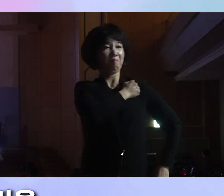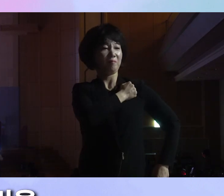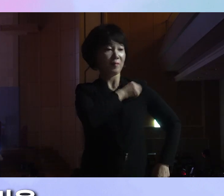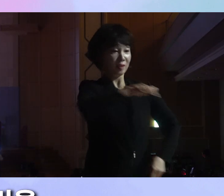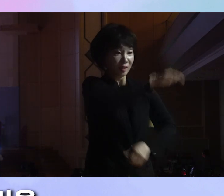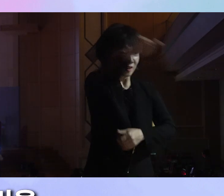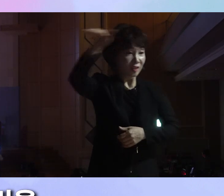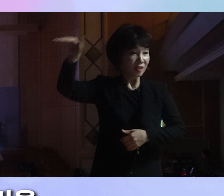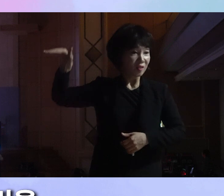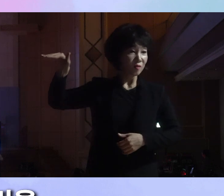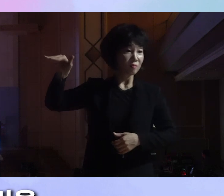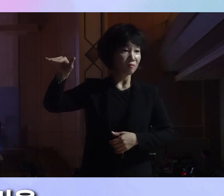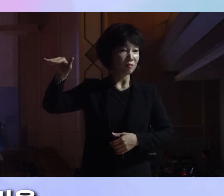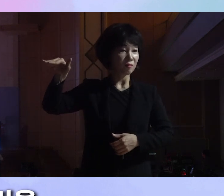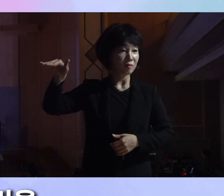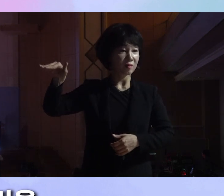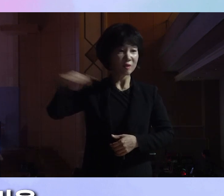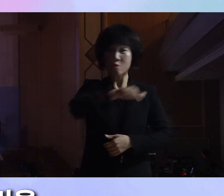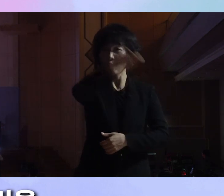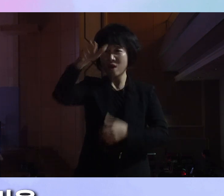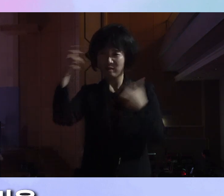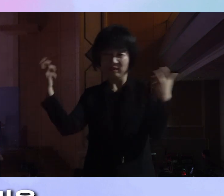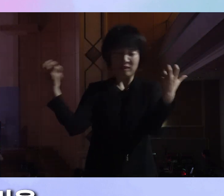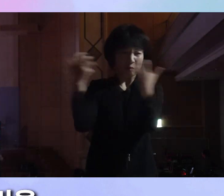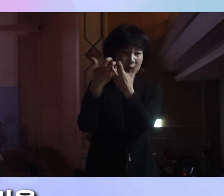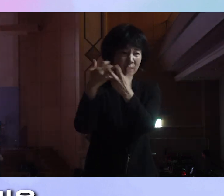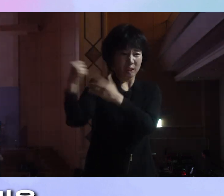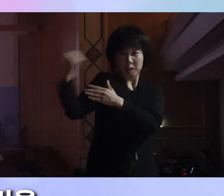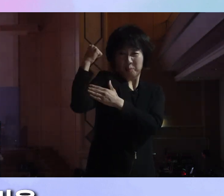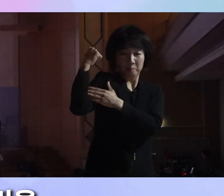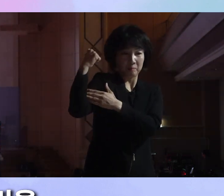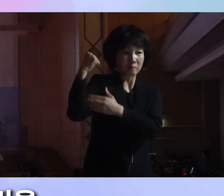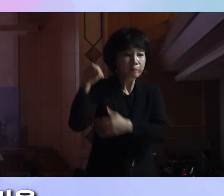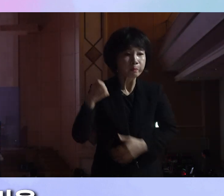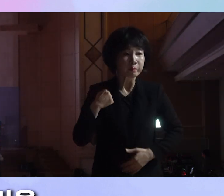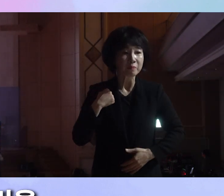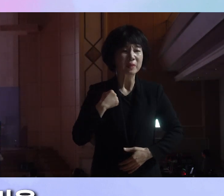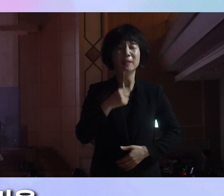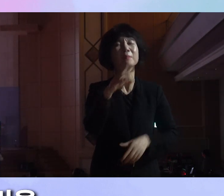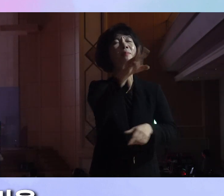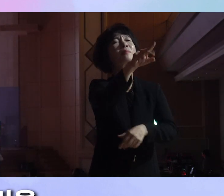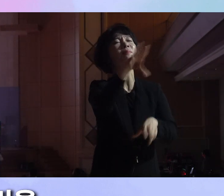우리의 위대하고 존경하며 넘치는 카리스마로 그만.